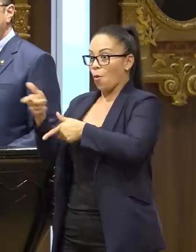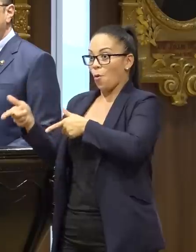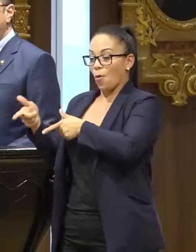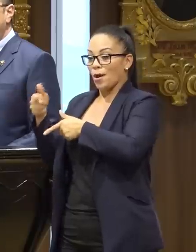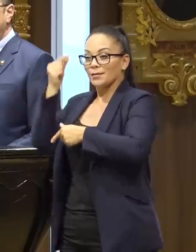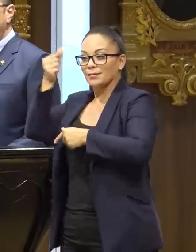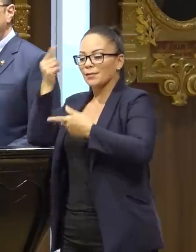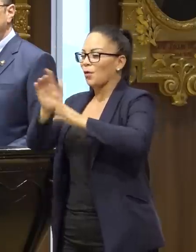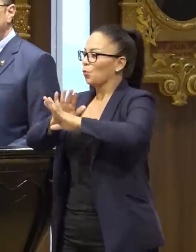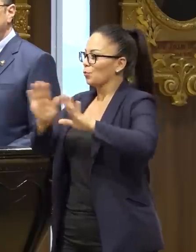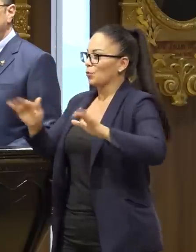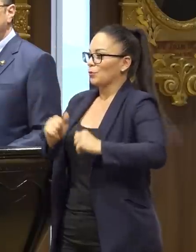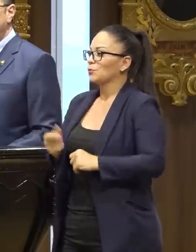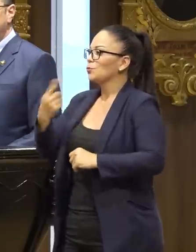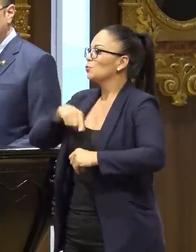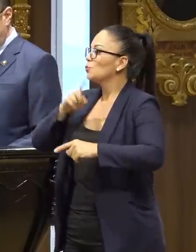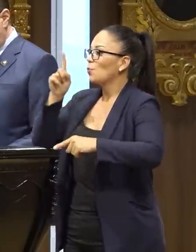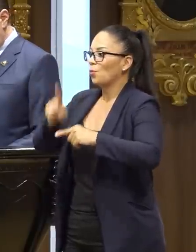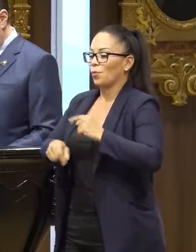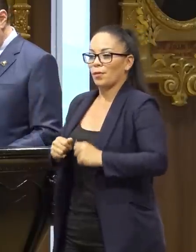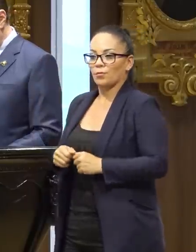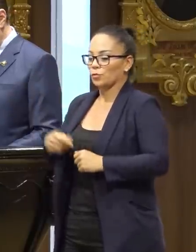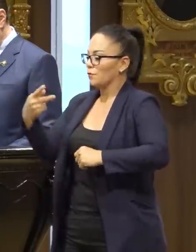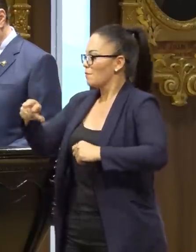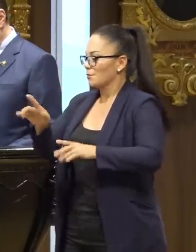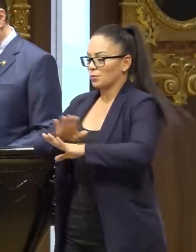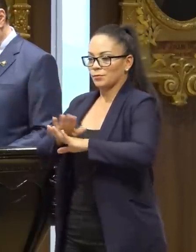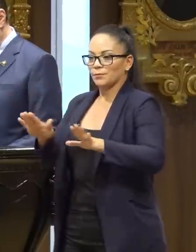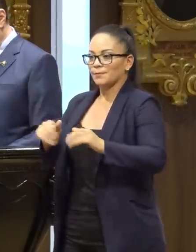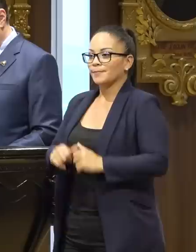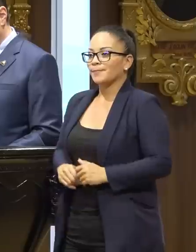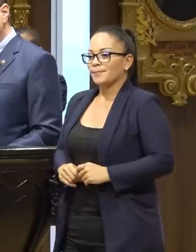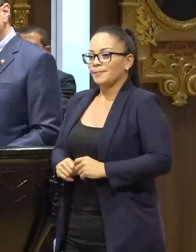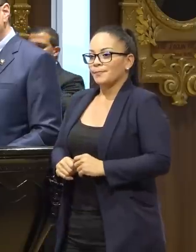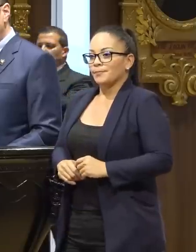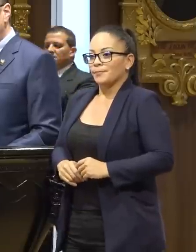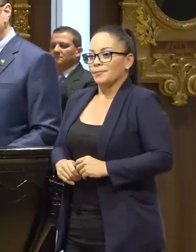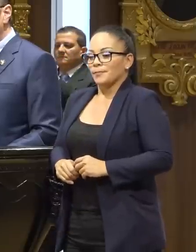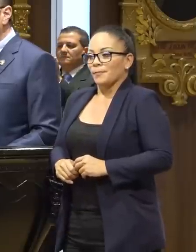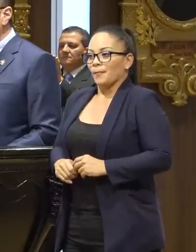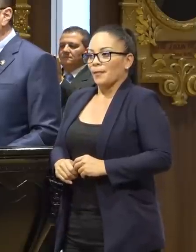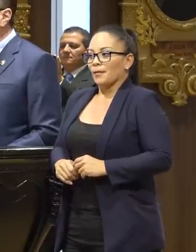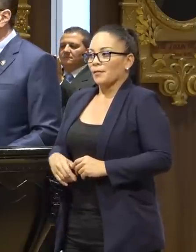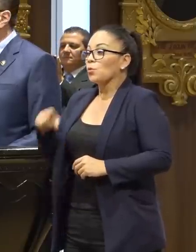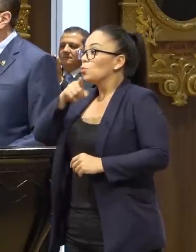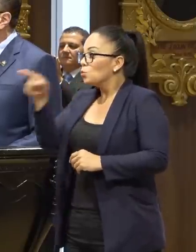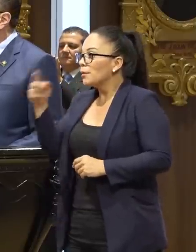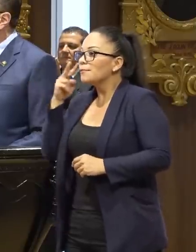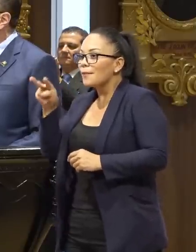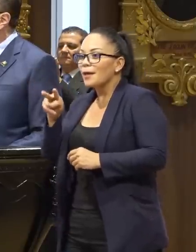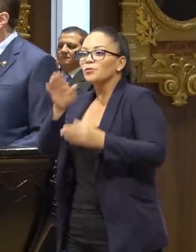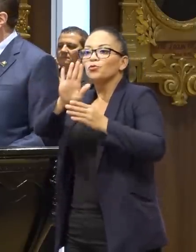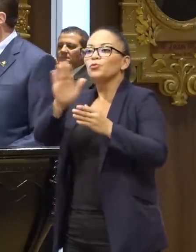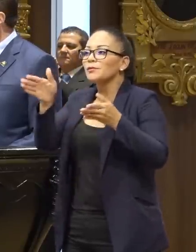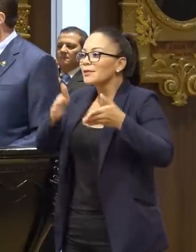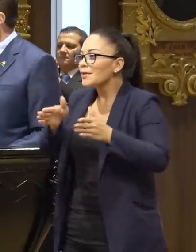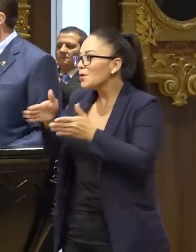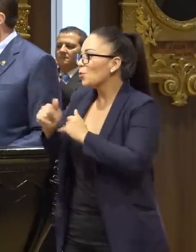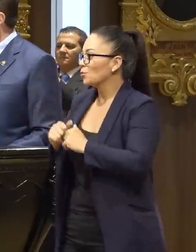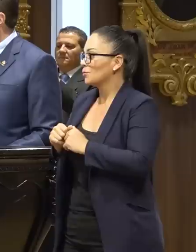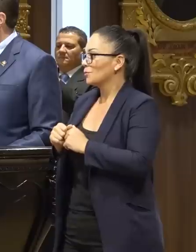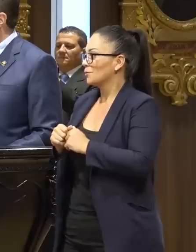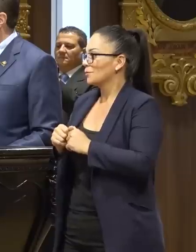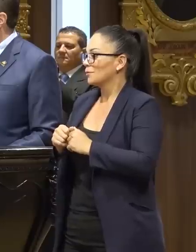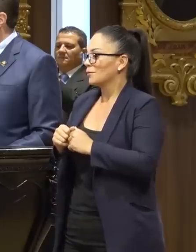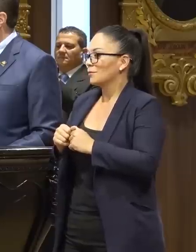No podemos correr ese riesgo. Miren a sus hijos e hijas, gente joven,